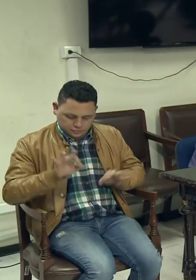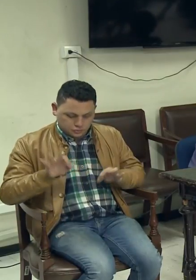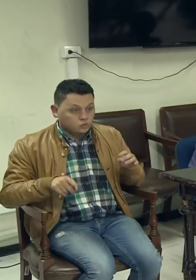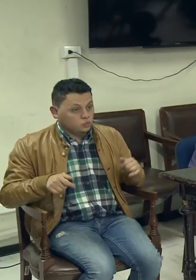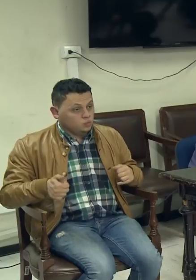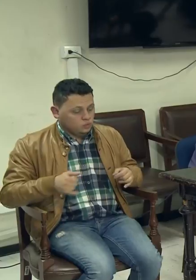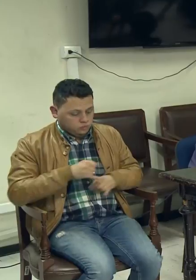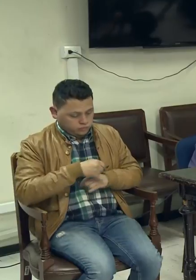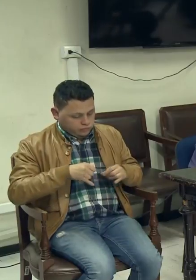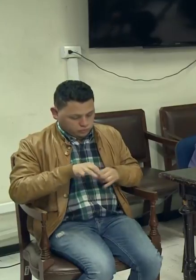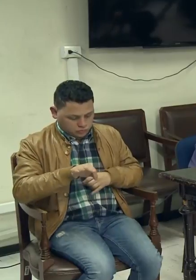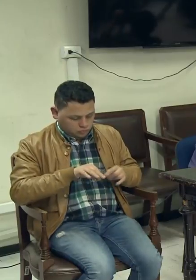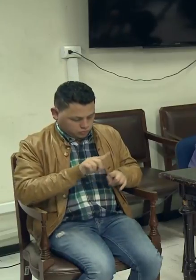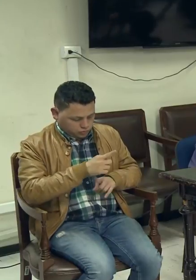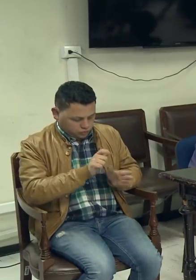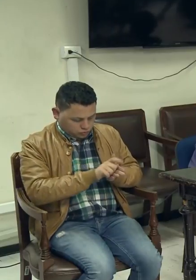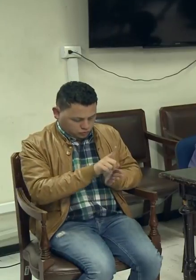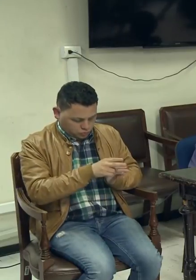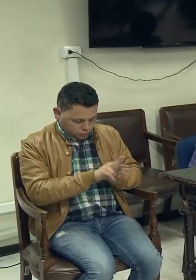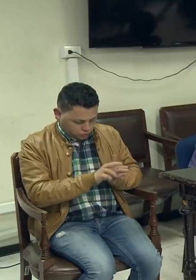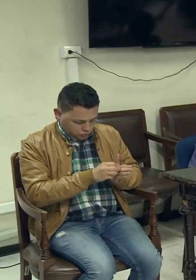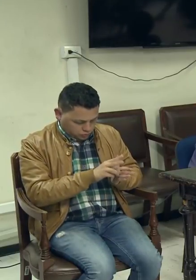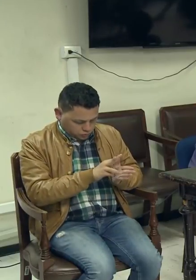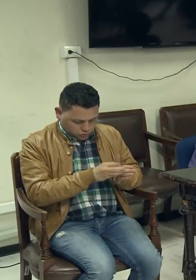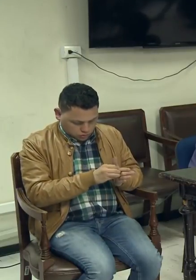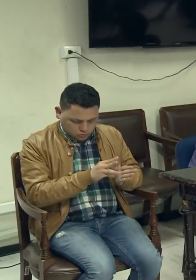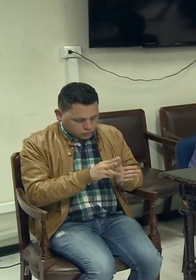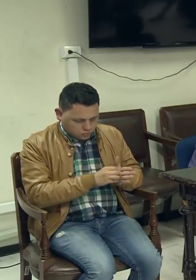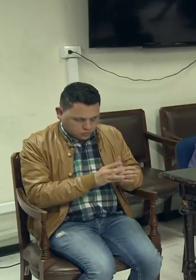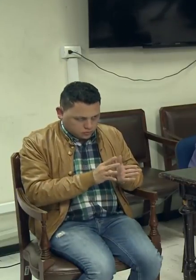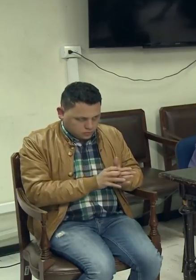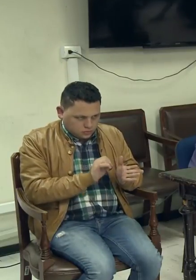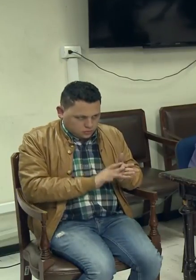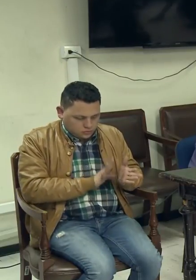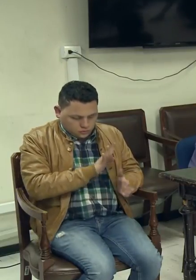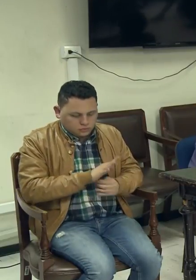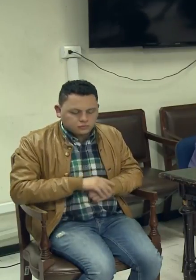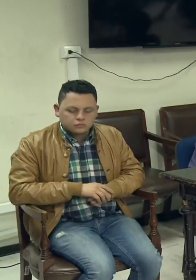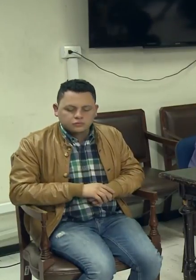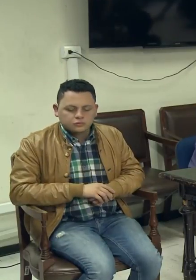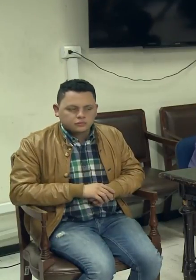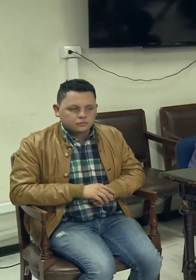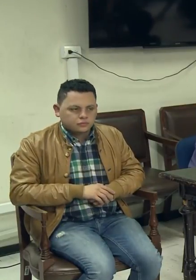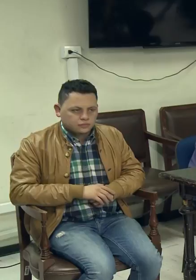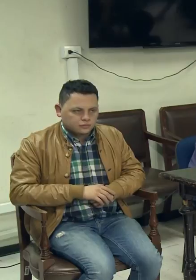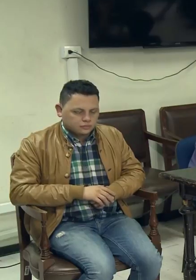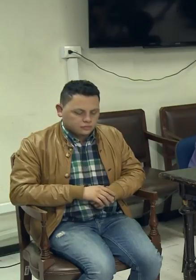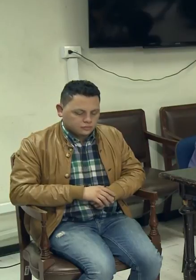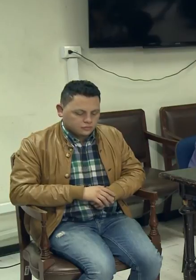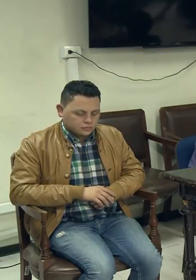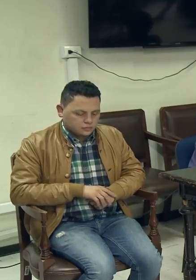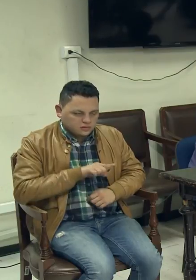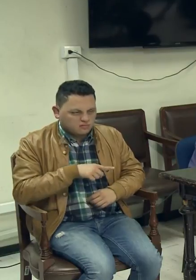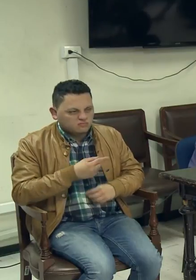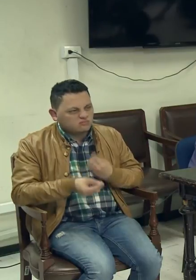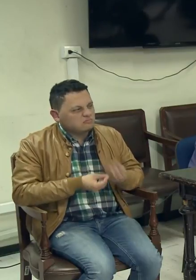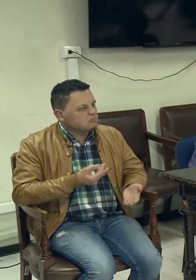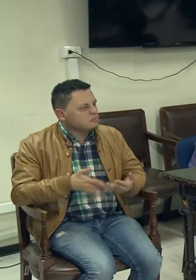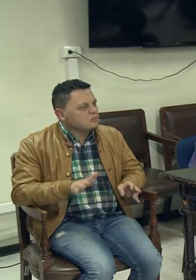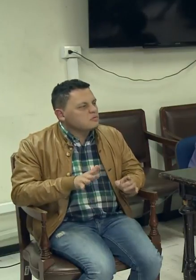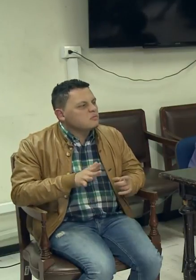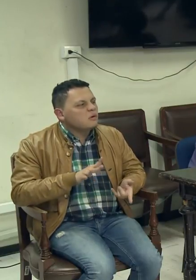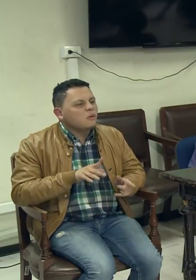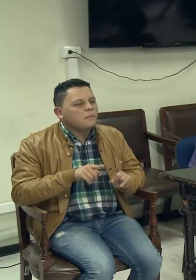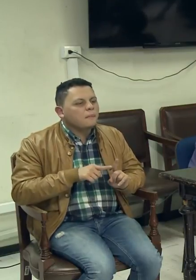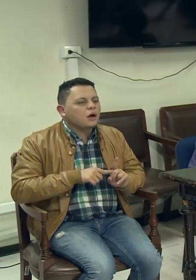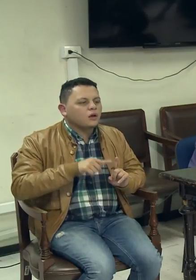muy buenos, punto 1, punto 2, punto 3. Y entonces hicieron un, pues como un